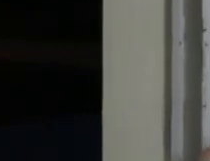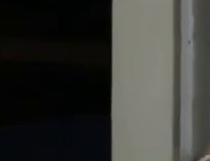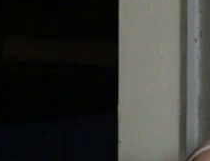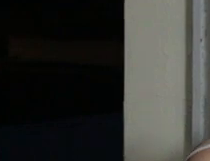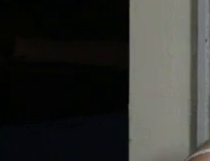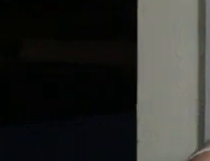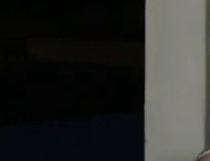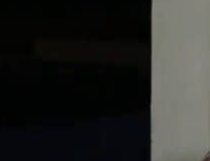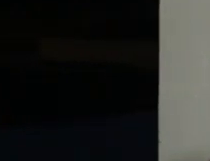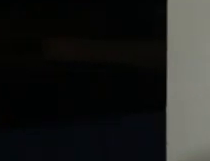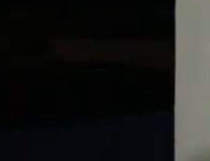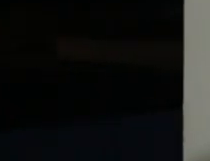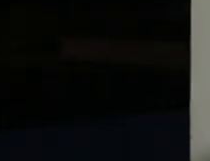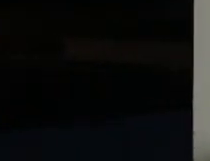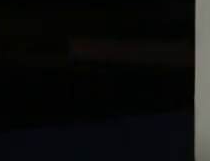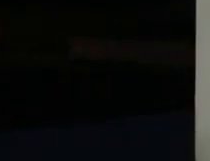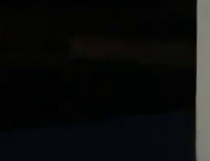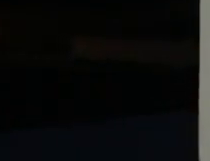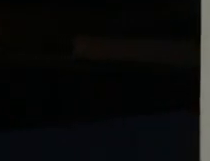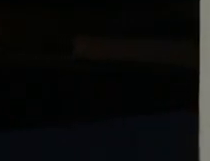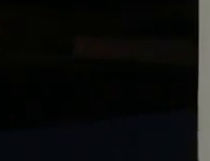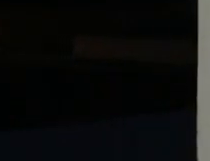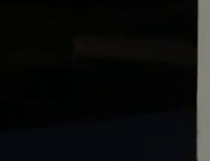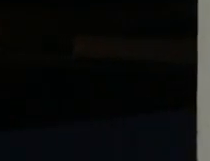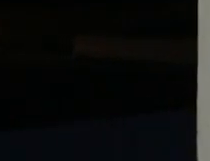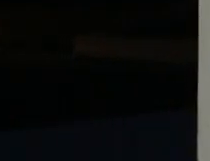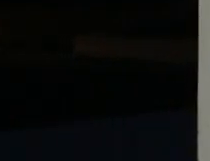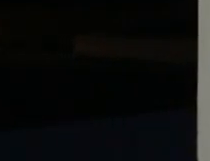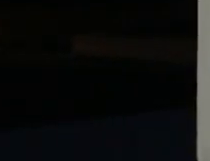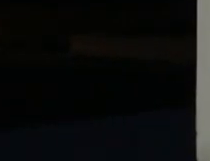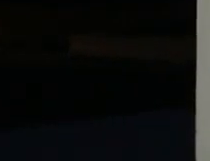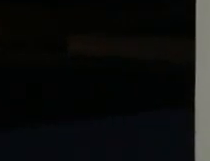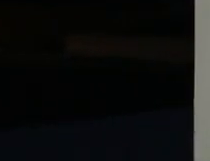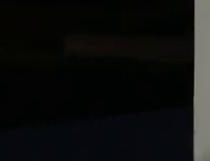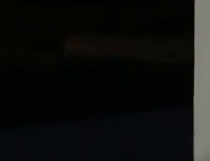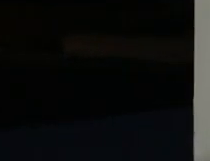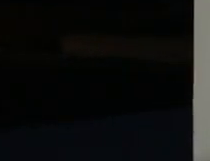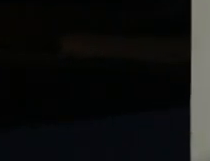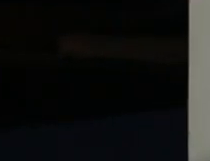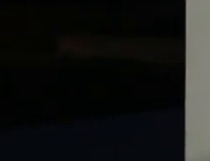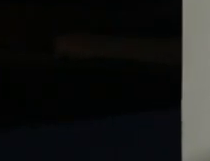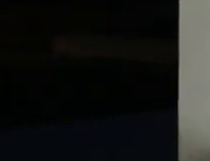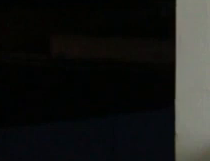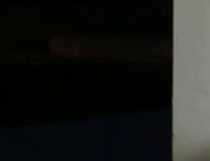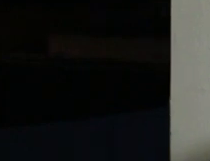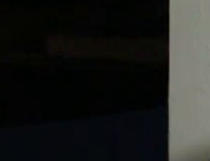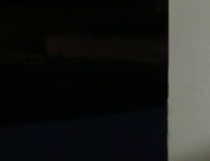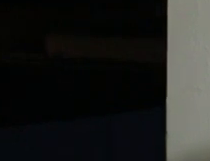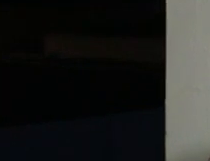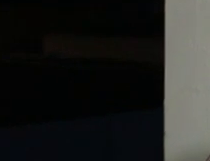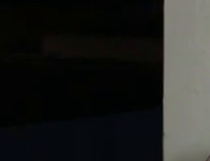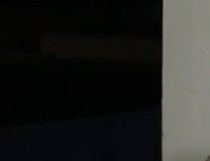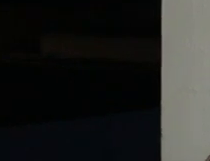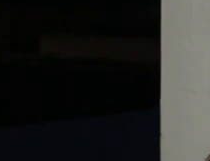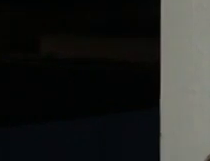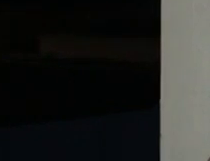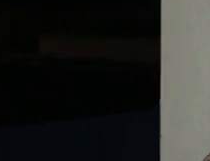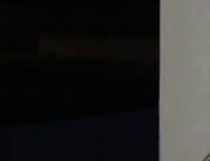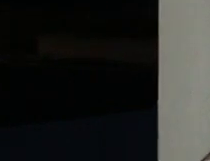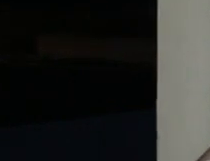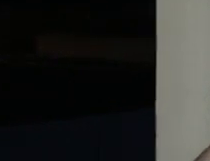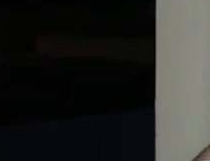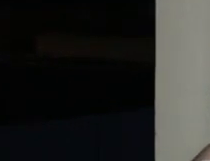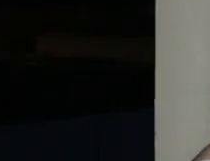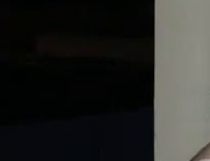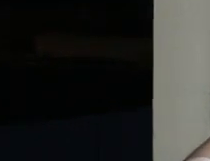consegue comprar, porque são valores absurdos, então não vai conseguir restaurar. E os proprietários não restauram, porque eles não têm realmente